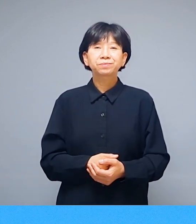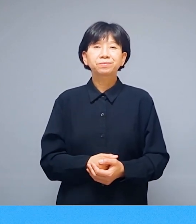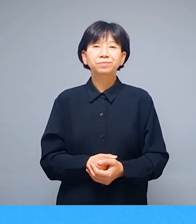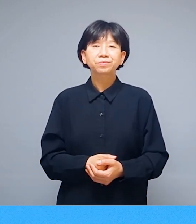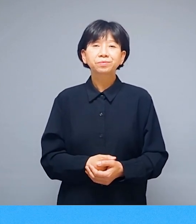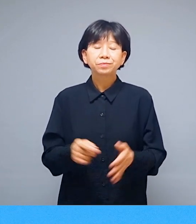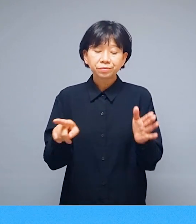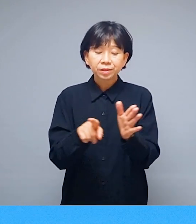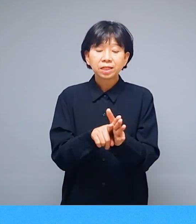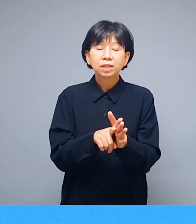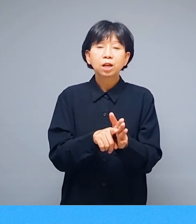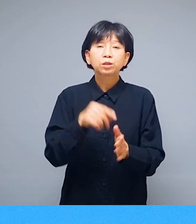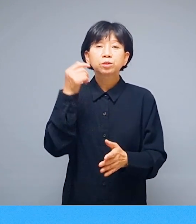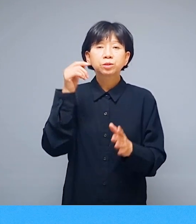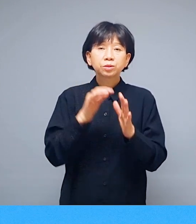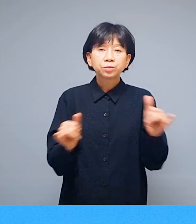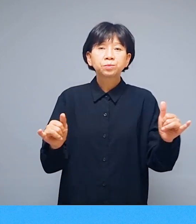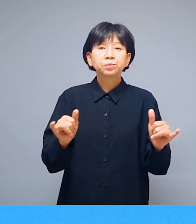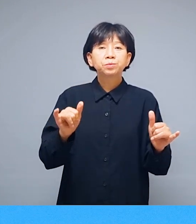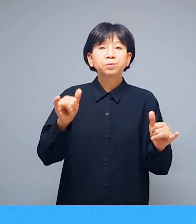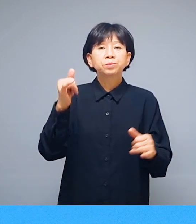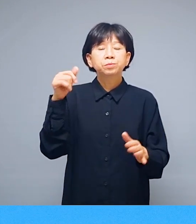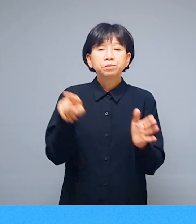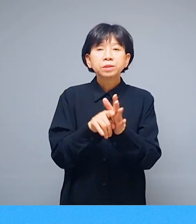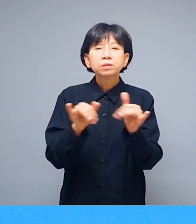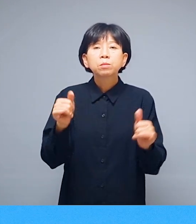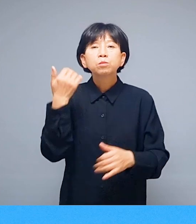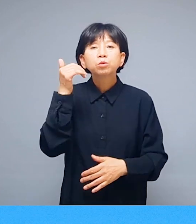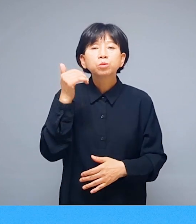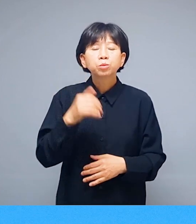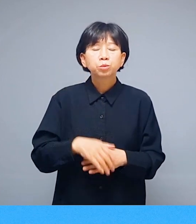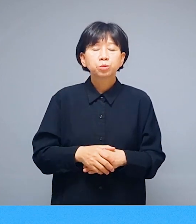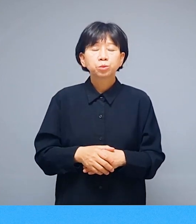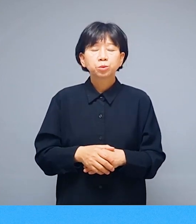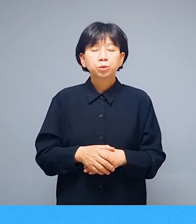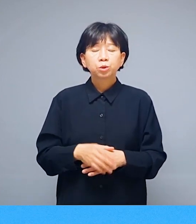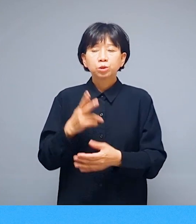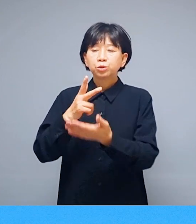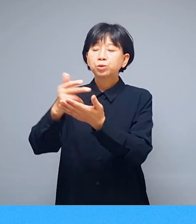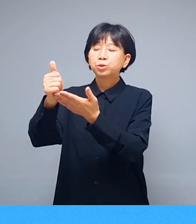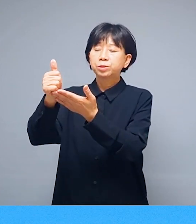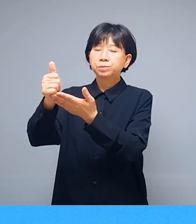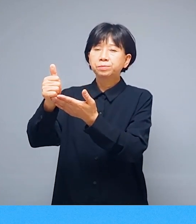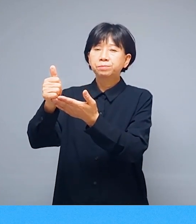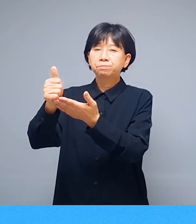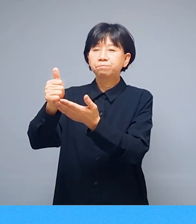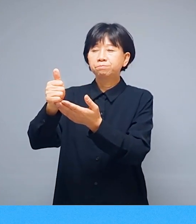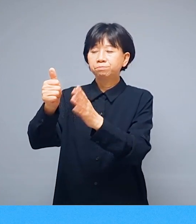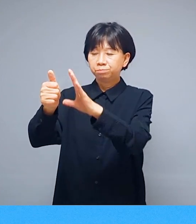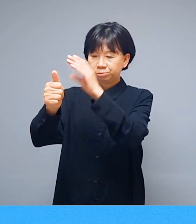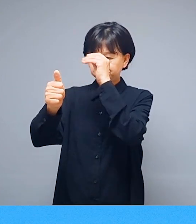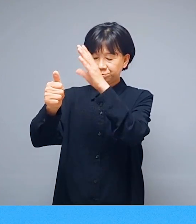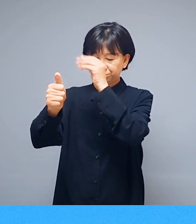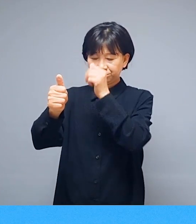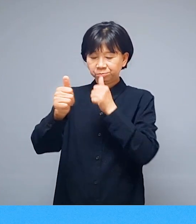여러분, 신앙인은 어떤 사람일까요? 신앙인은요, 주님이 하신 것처럼 섬기는 사람.